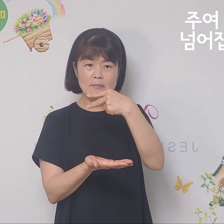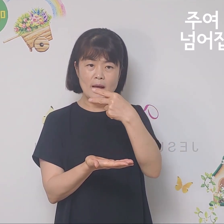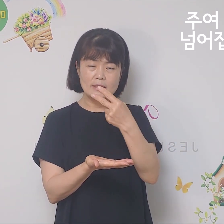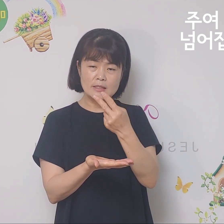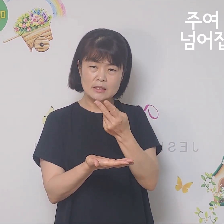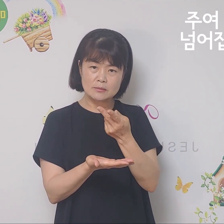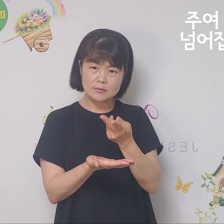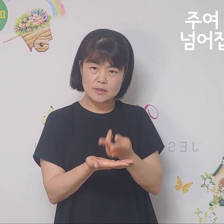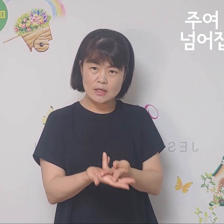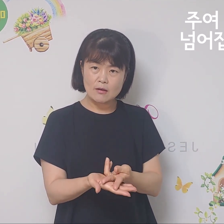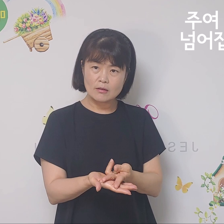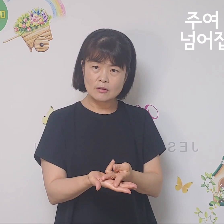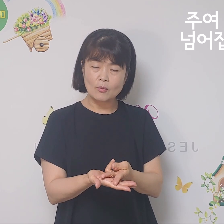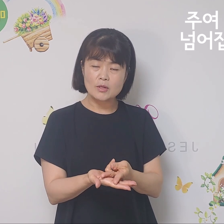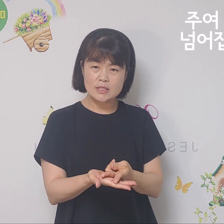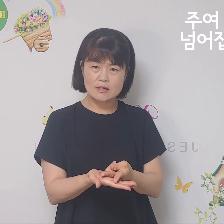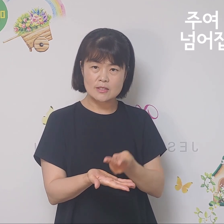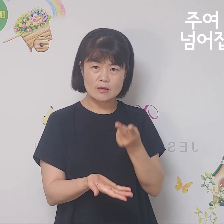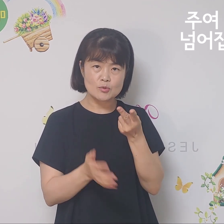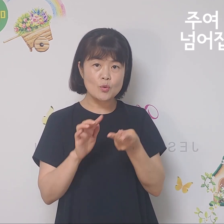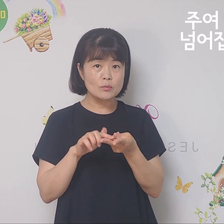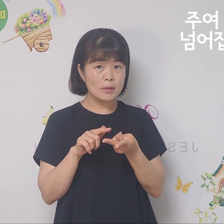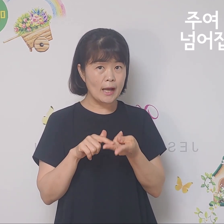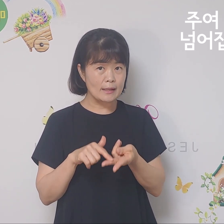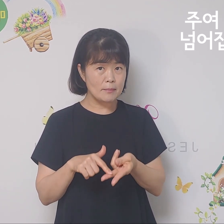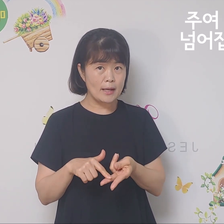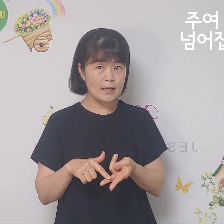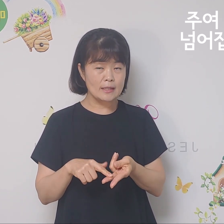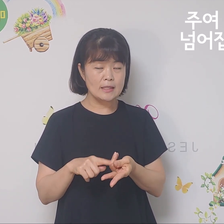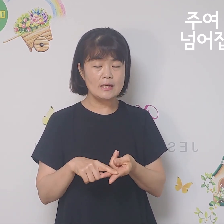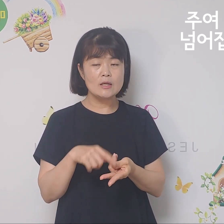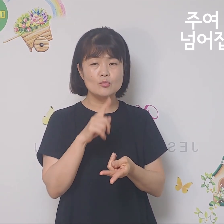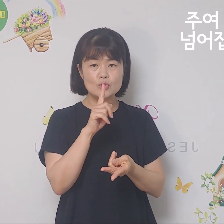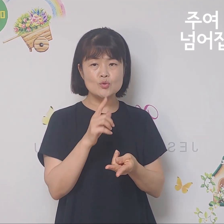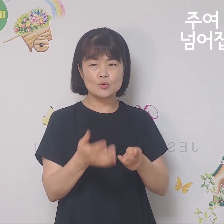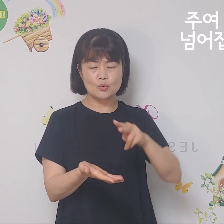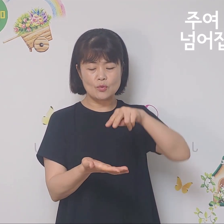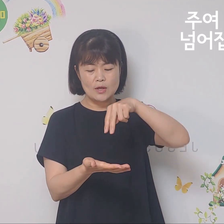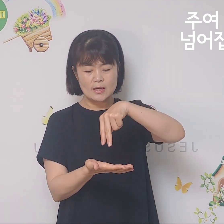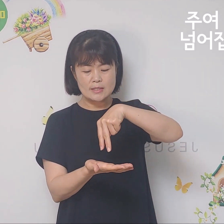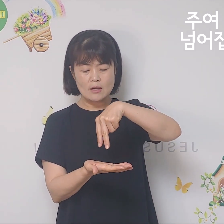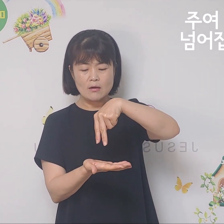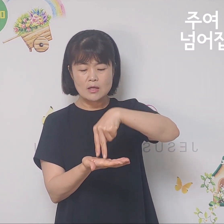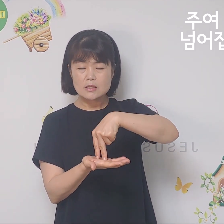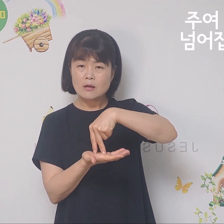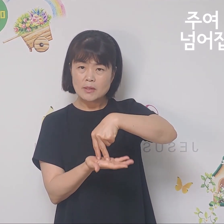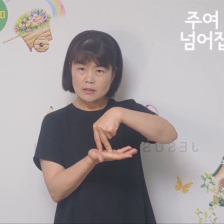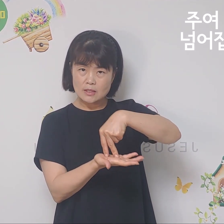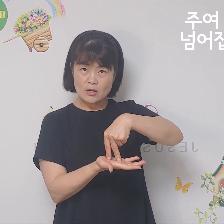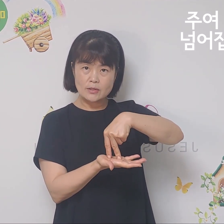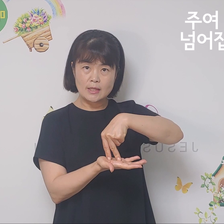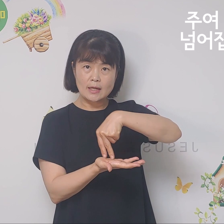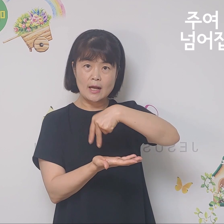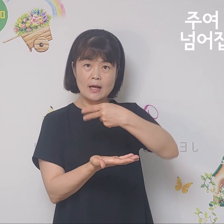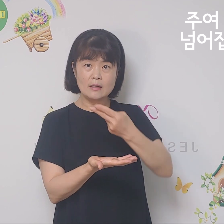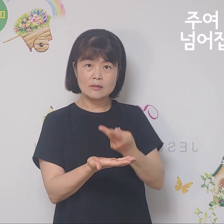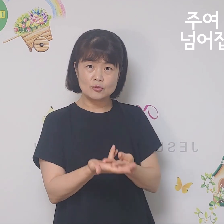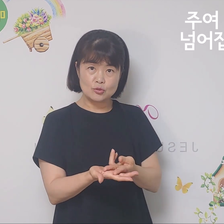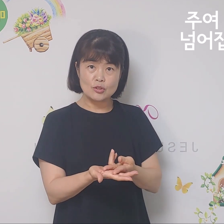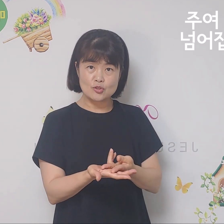반 뒤집으면서 넘어진 것처럼 손바닥이 위쪽으로. 그래서 처음에는 이렇게 서 있다가